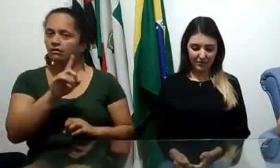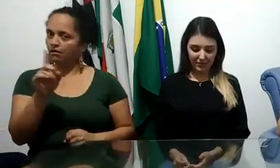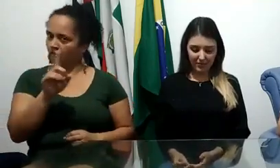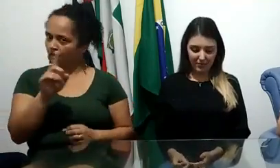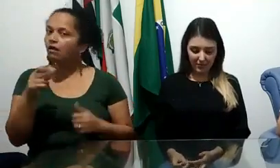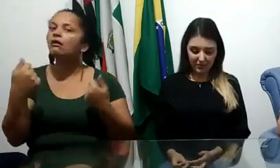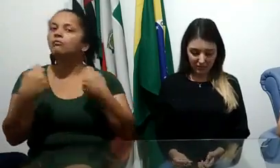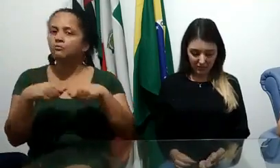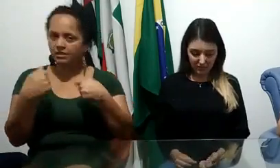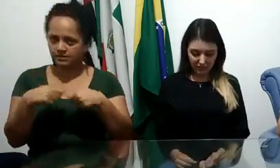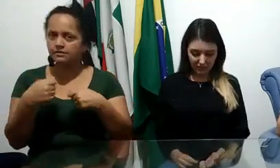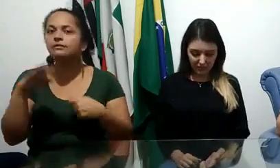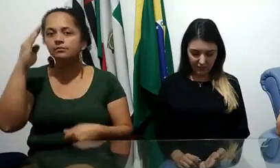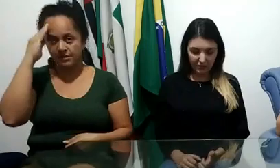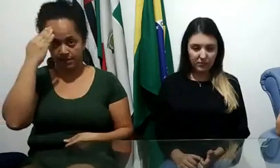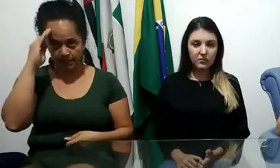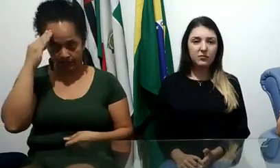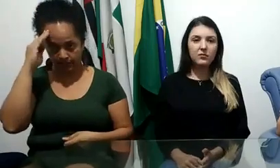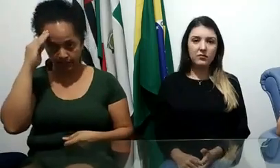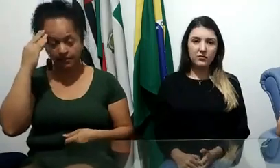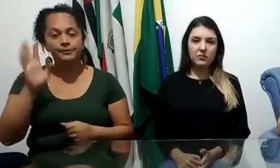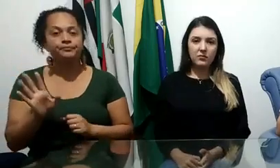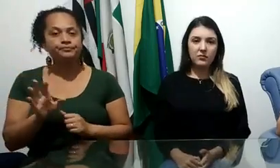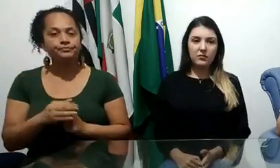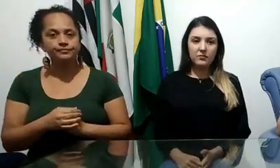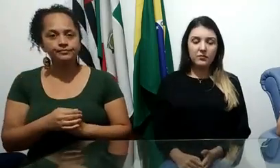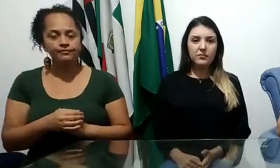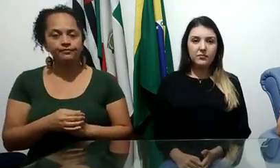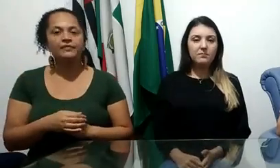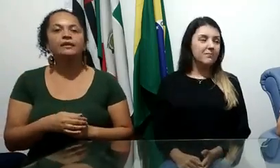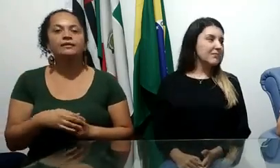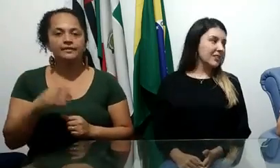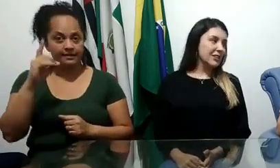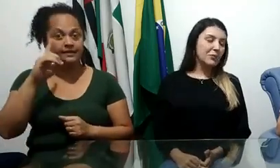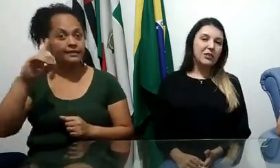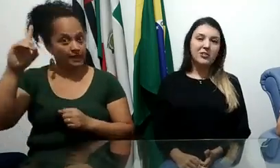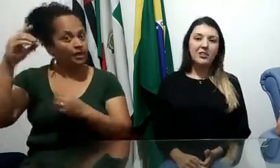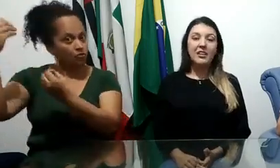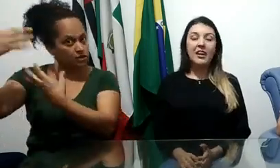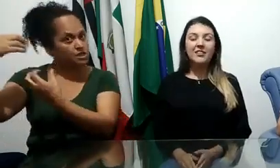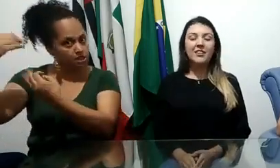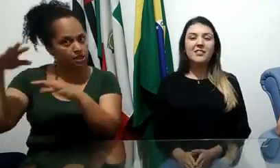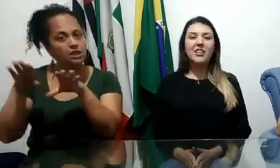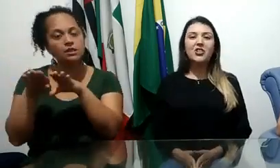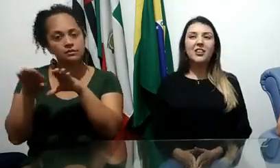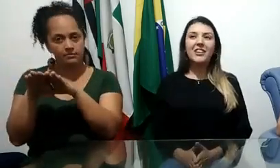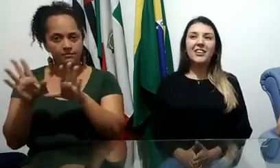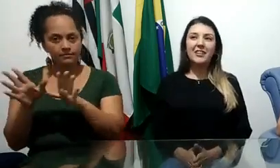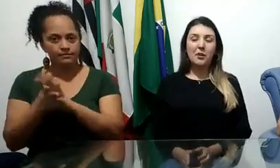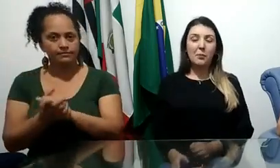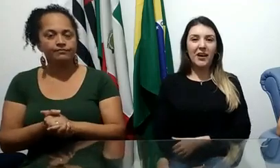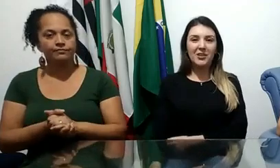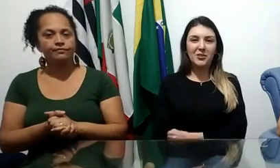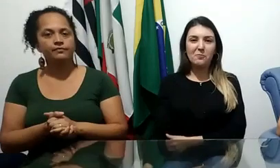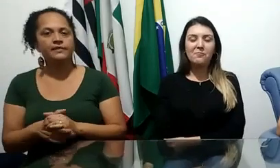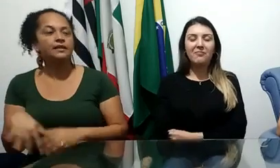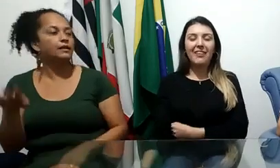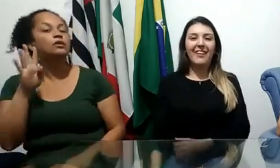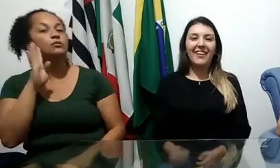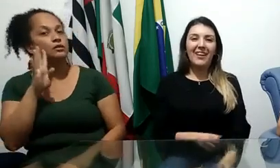ser maduro o suficiente para deixar ser discipulados. Exatamente. E é interessante que nessa